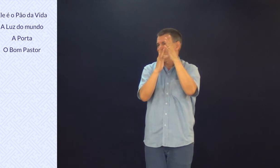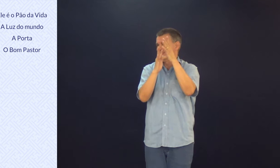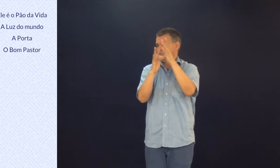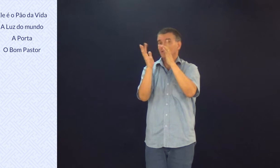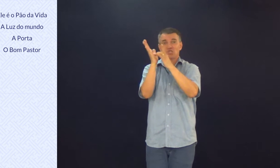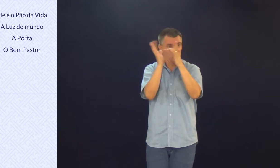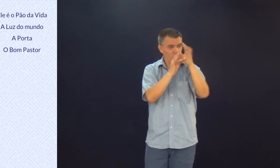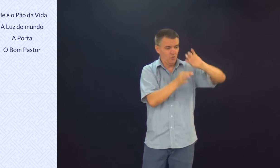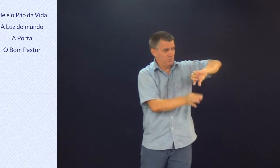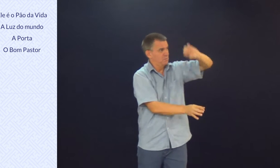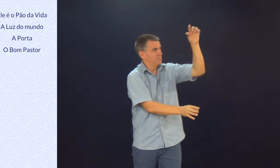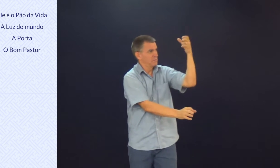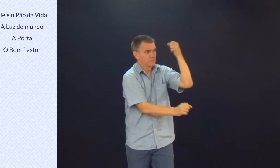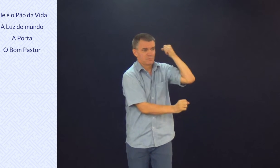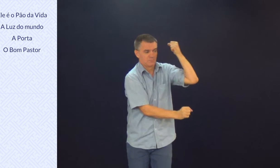jesus é o bom pastor